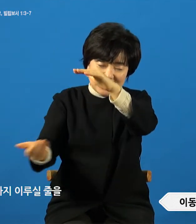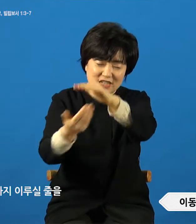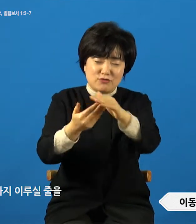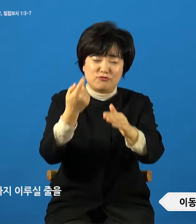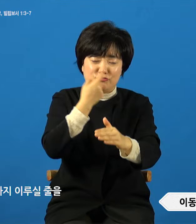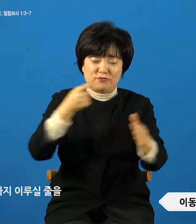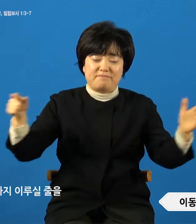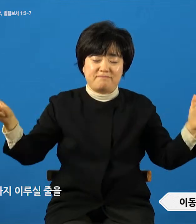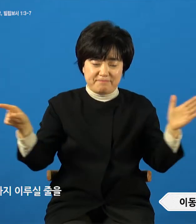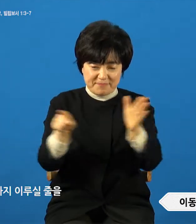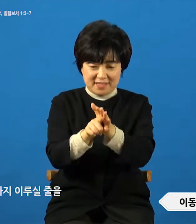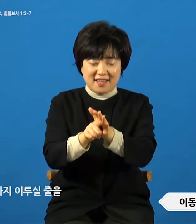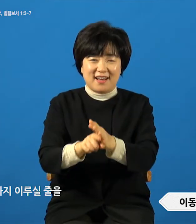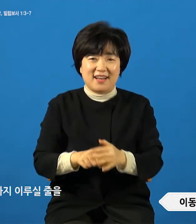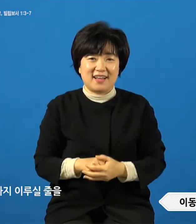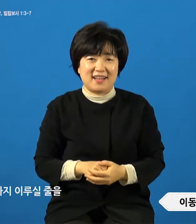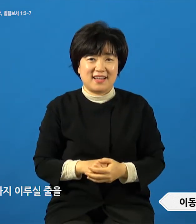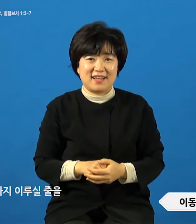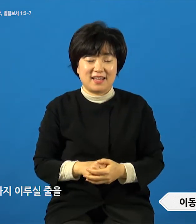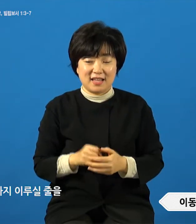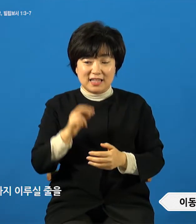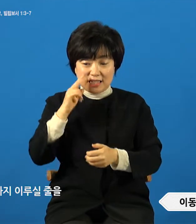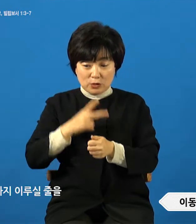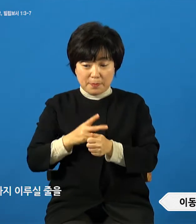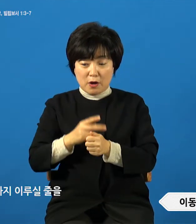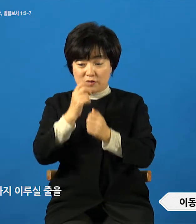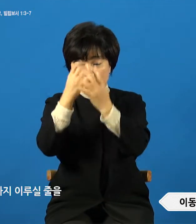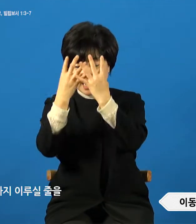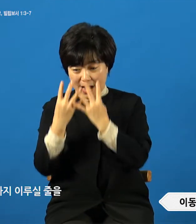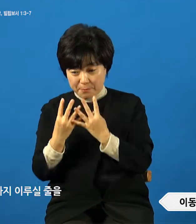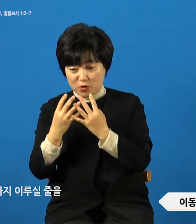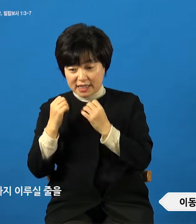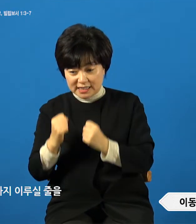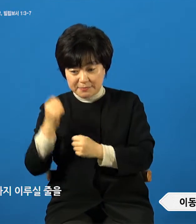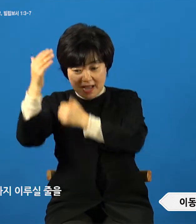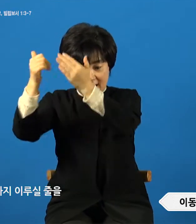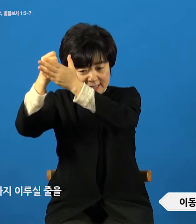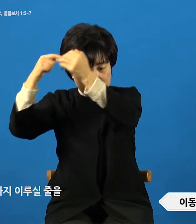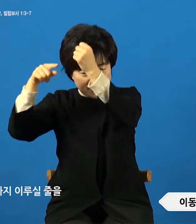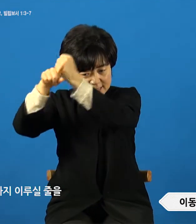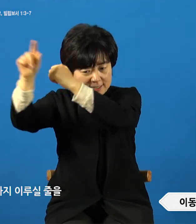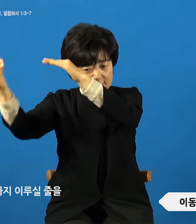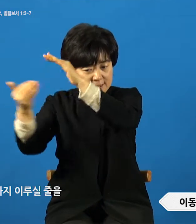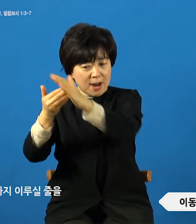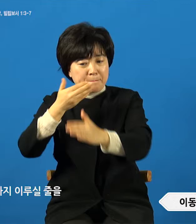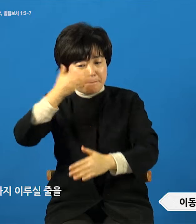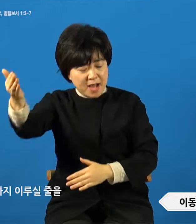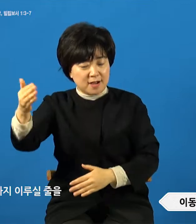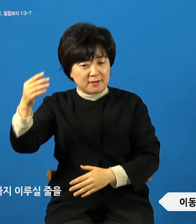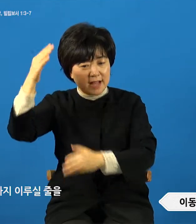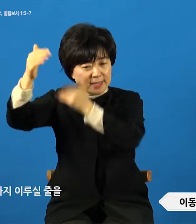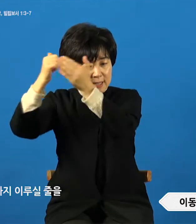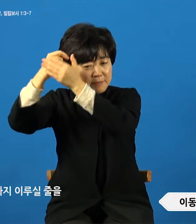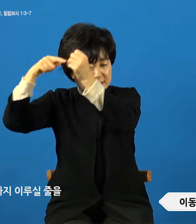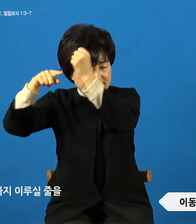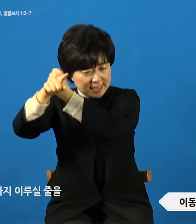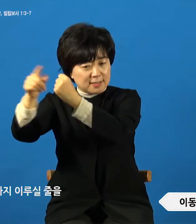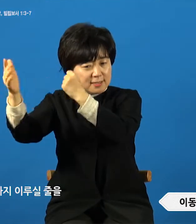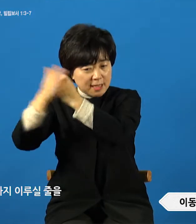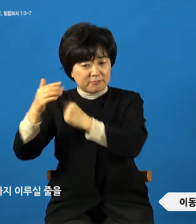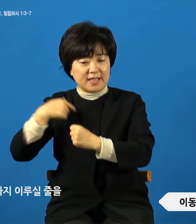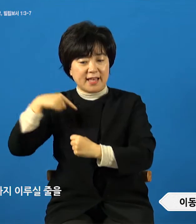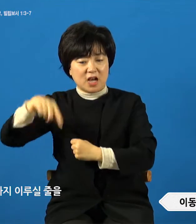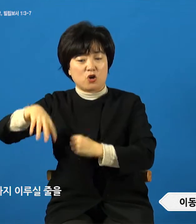여러분? 바울이 감옥에 가 있지만 하나님의 뜻은 이루어진다. 뜻이 있어서 주님이 나를 이곳에 있게 하셨다. 그